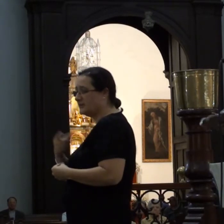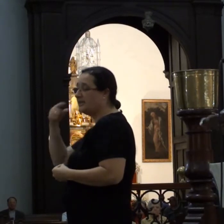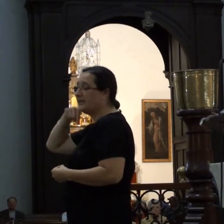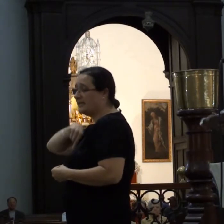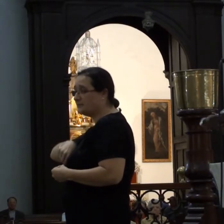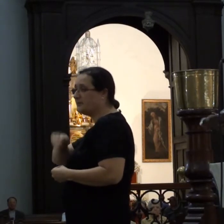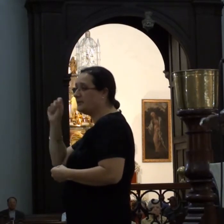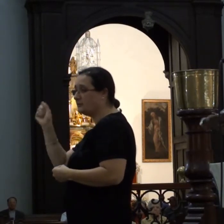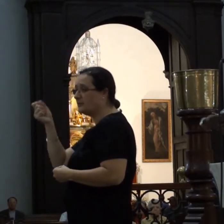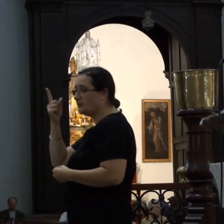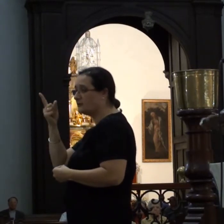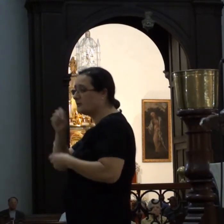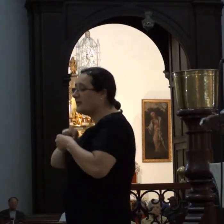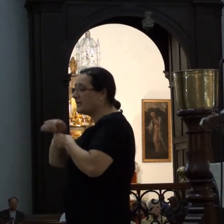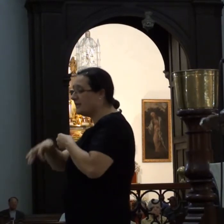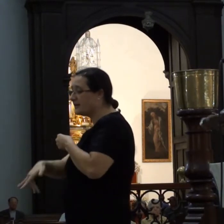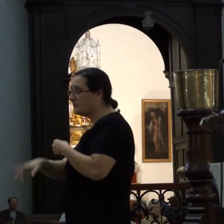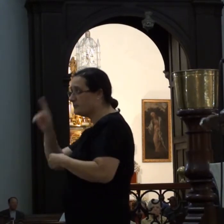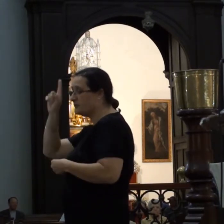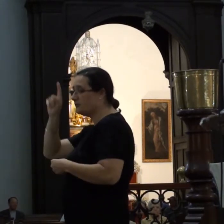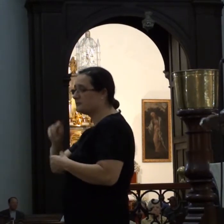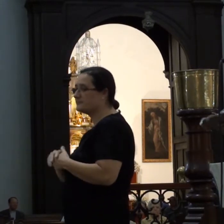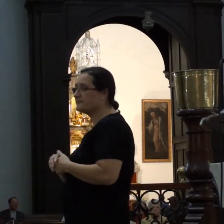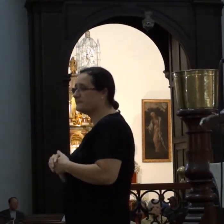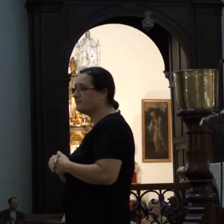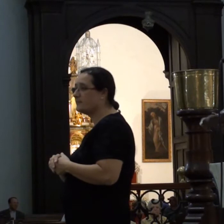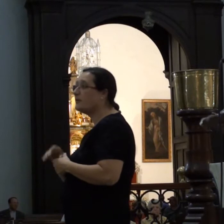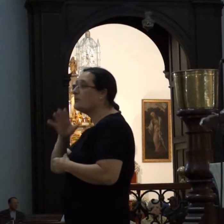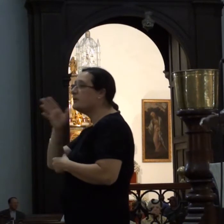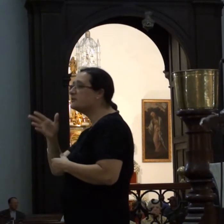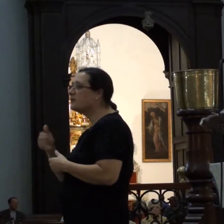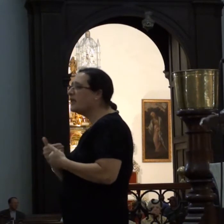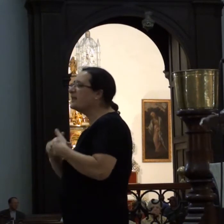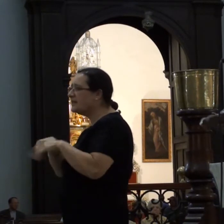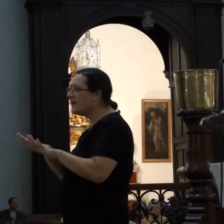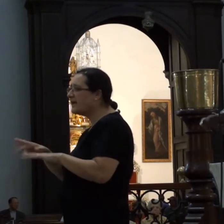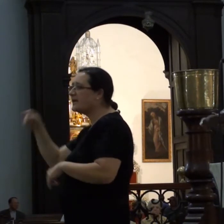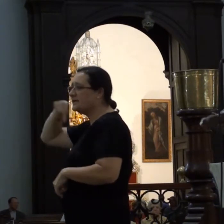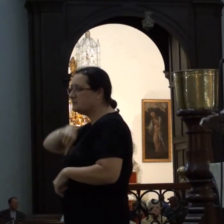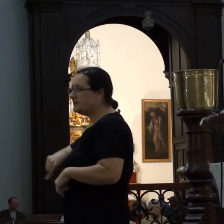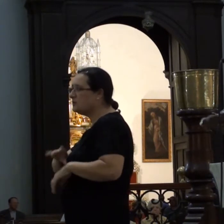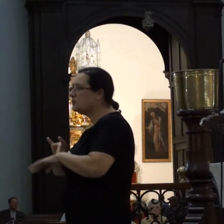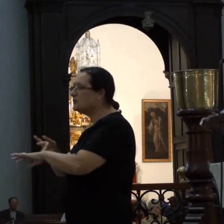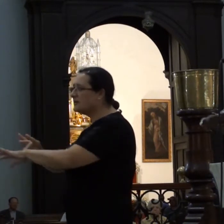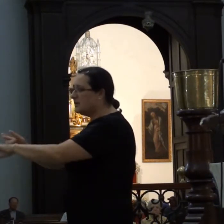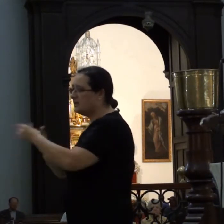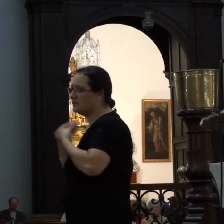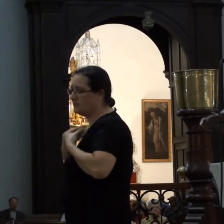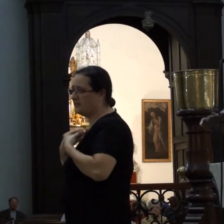nosotros derramada por lo tanto dejarnos conducir por el espíritu